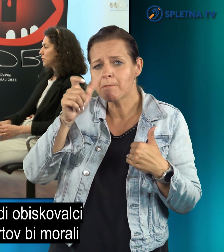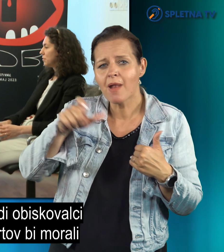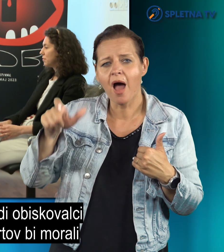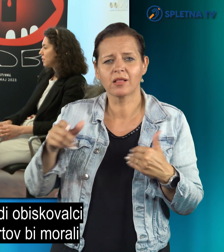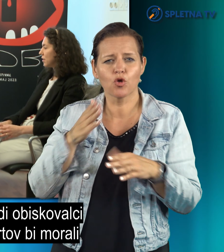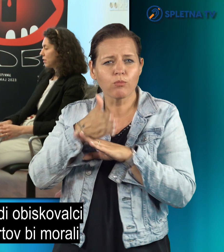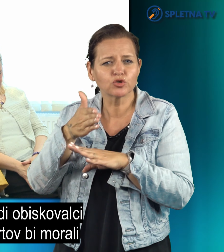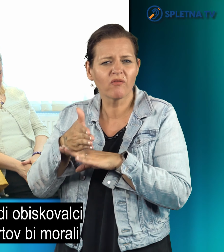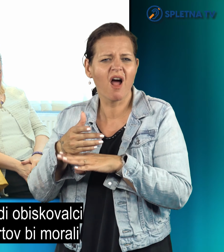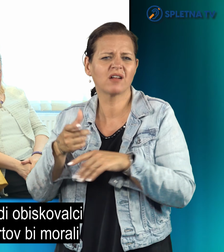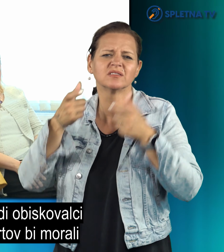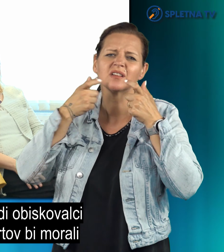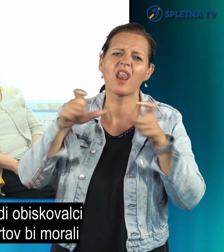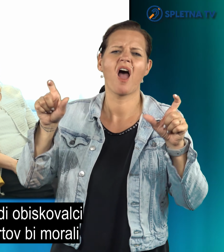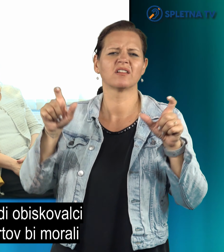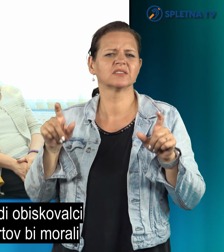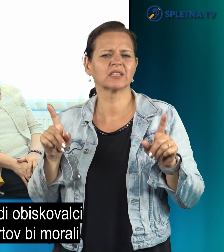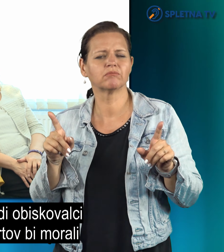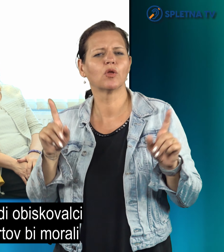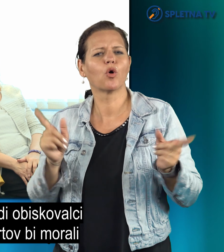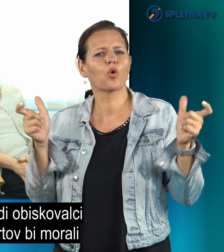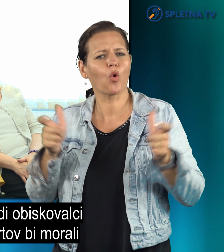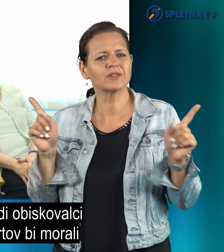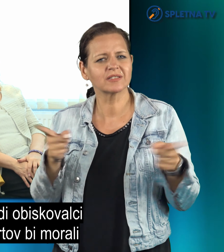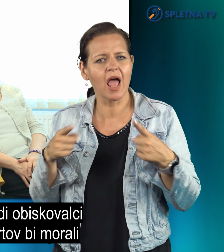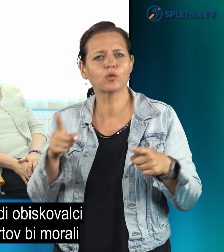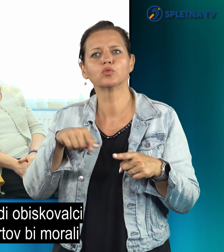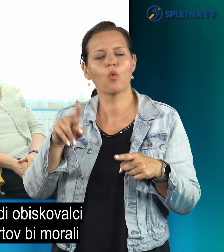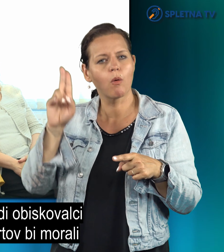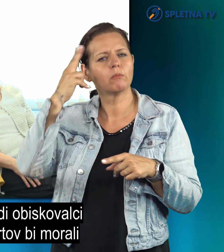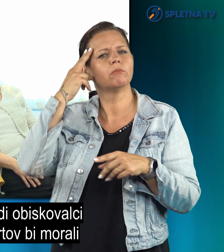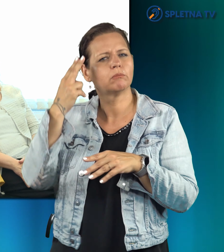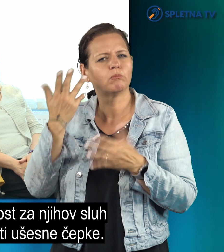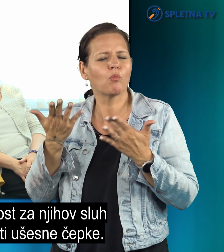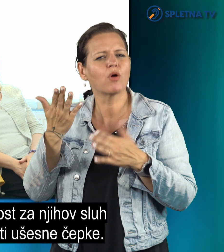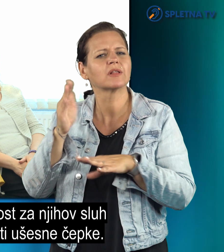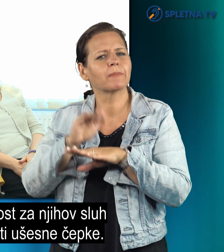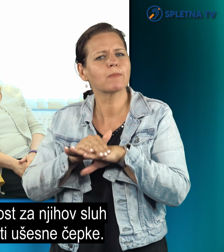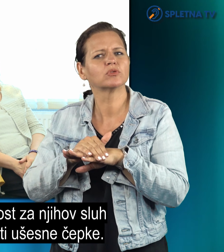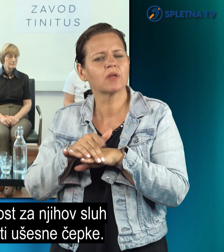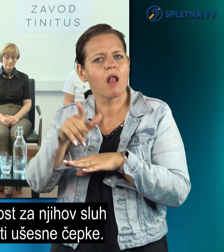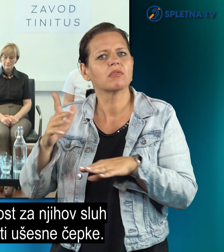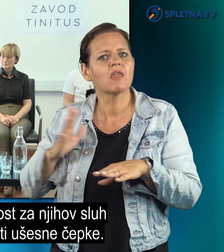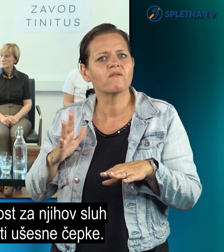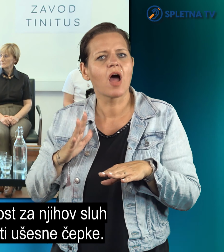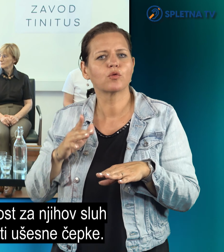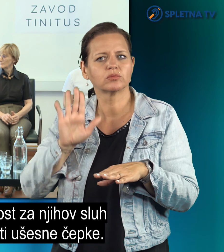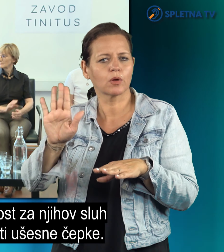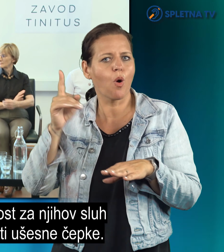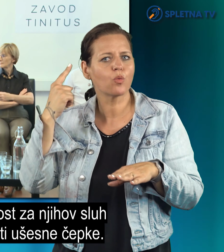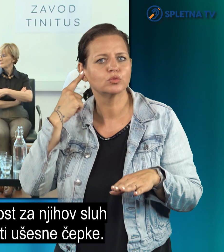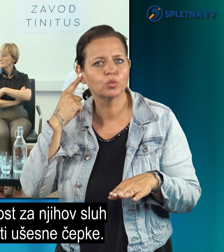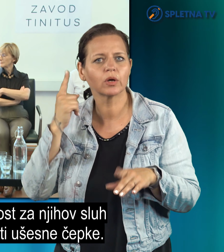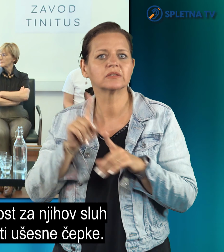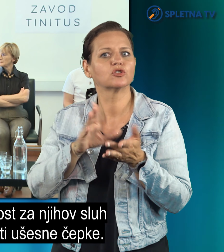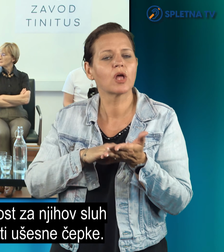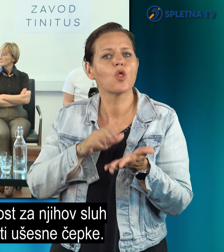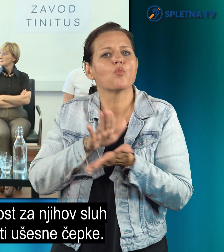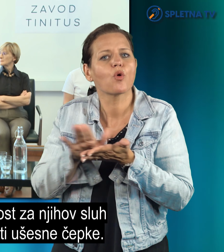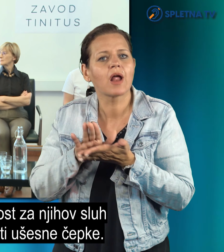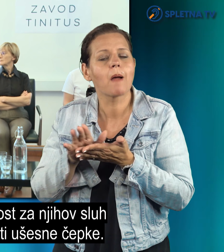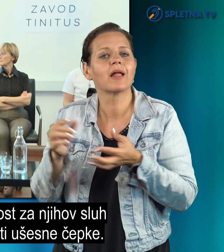Predvsem mladi obiskovalci glasnih koncertov bi morali prepoznati nevarnost za njihov sluh in začeti uporabljati ušesne